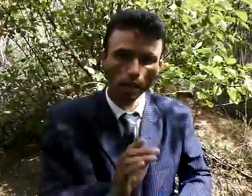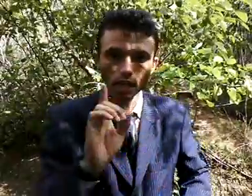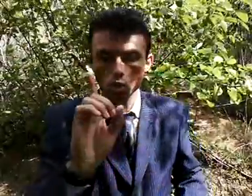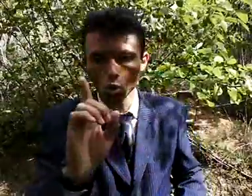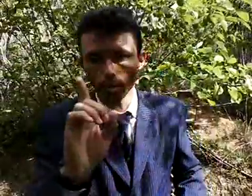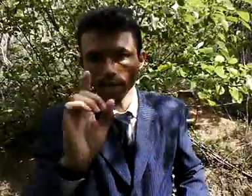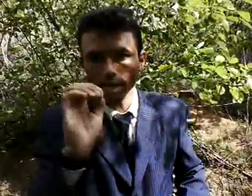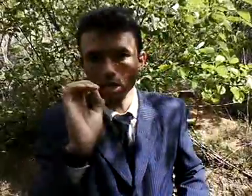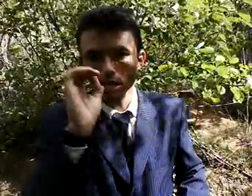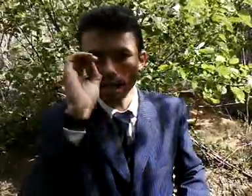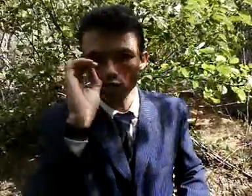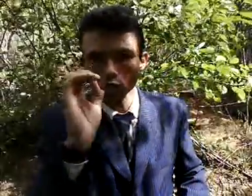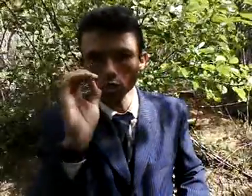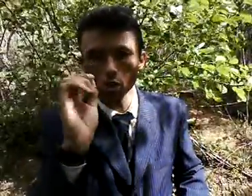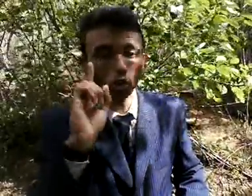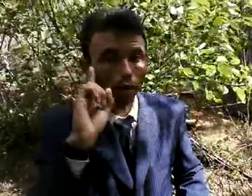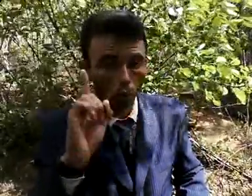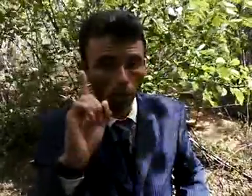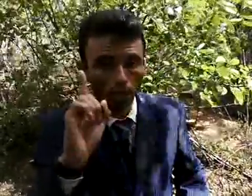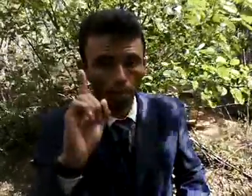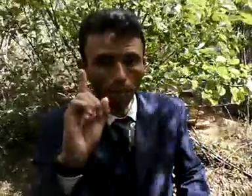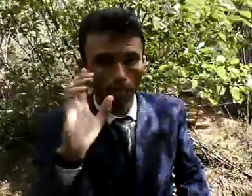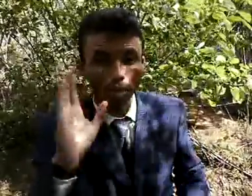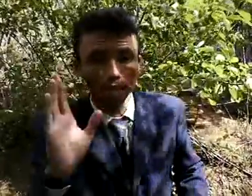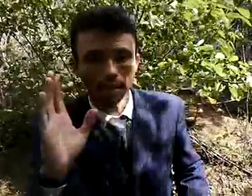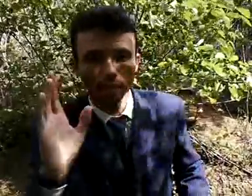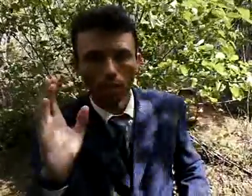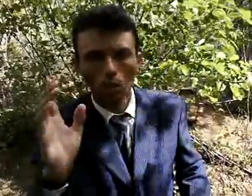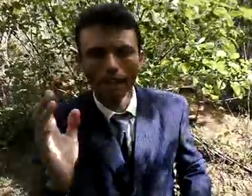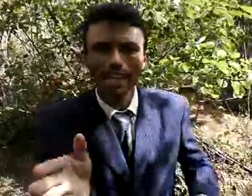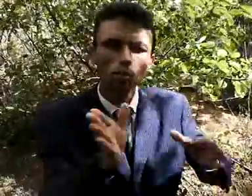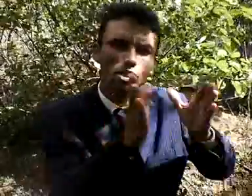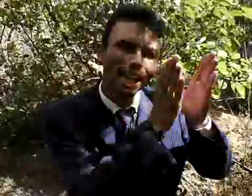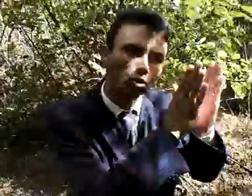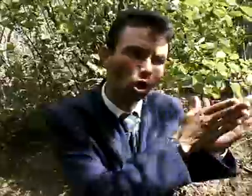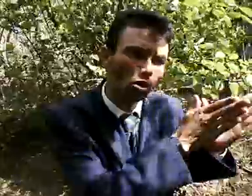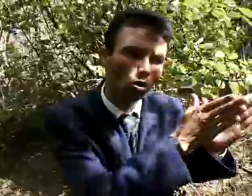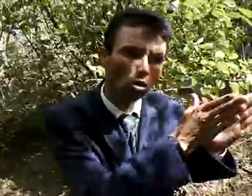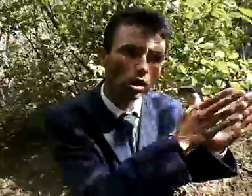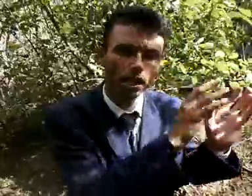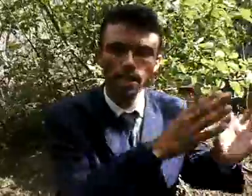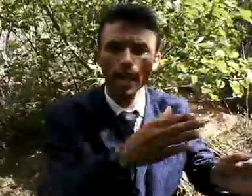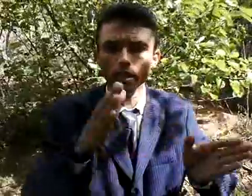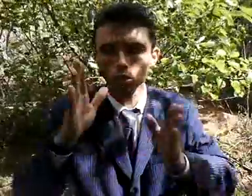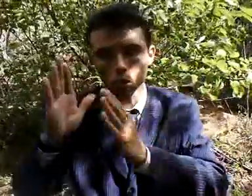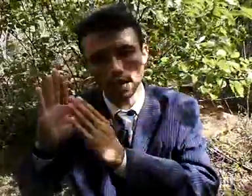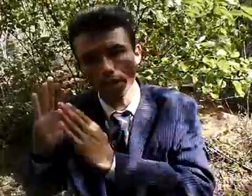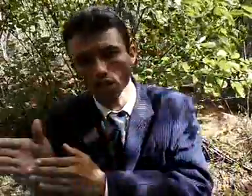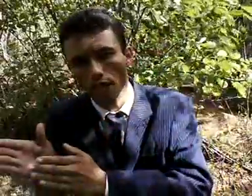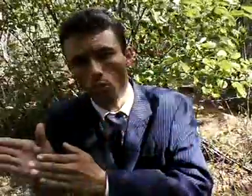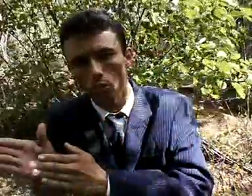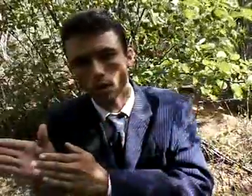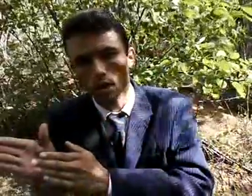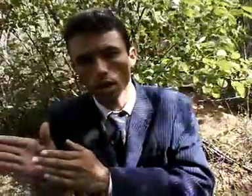Em suma, e é digno de nota uma coisa, a Bíblia não é nem dos católicos e nem dos evangélicos.